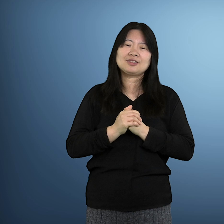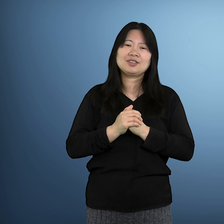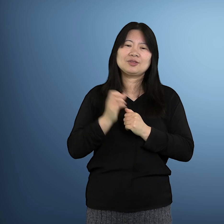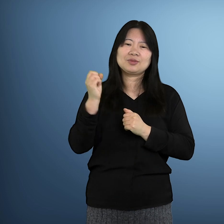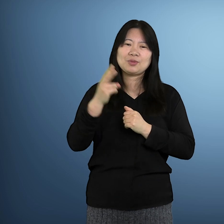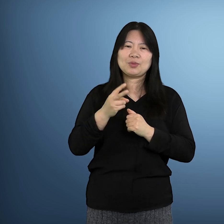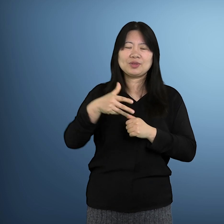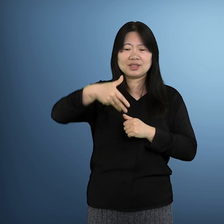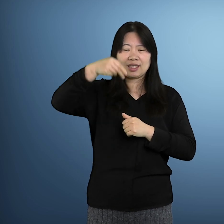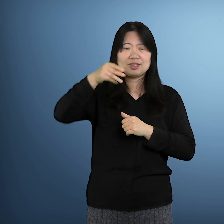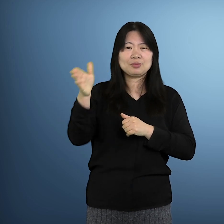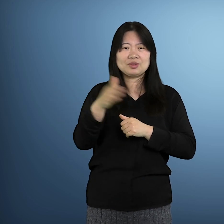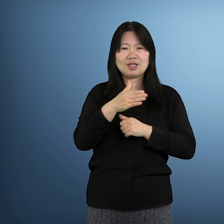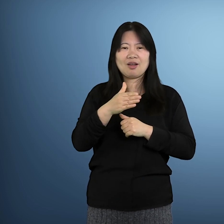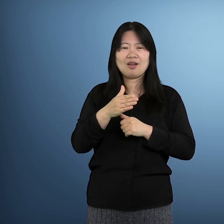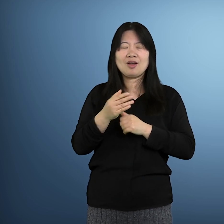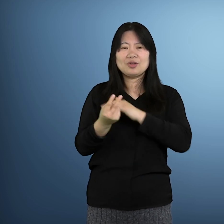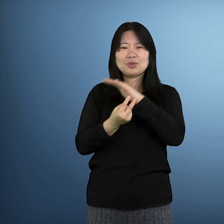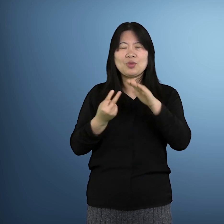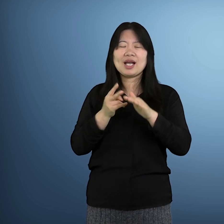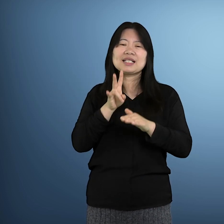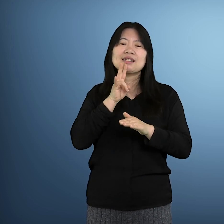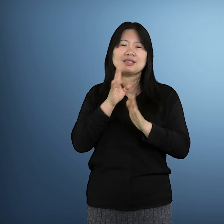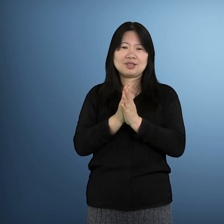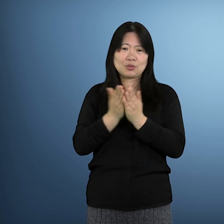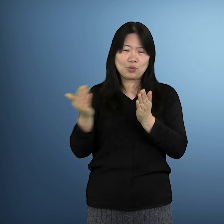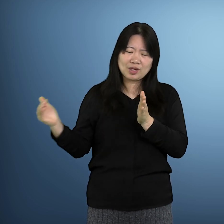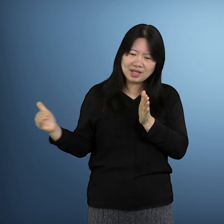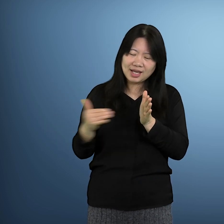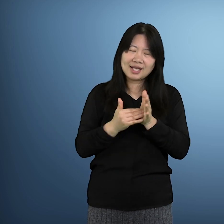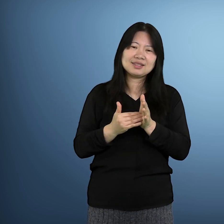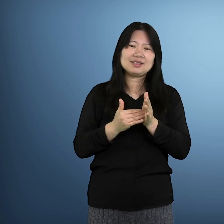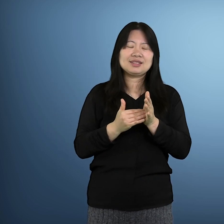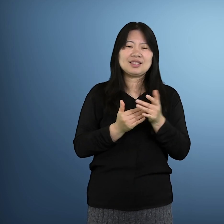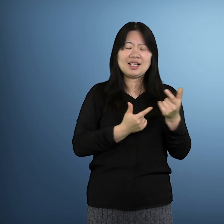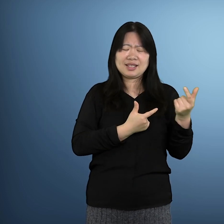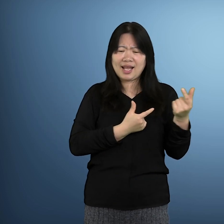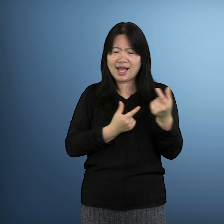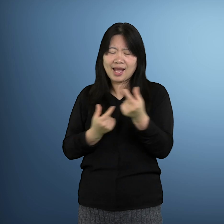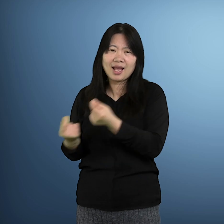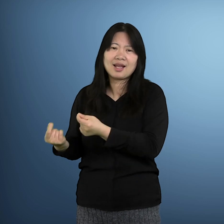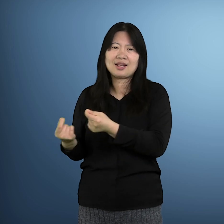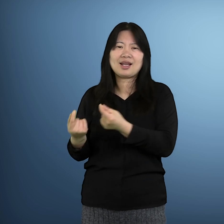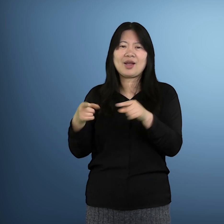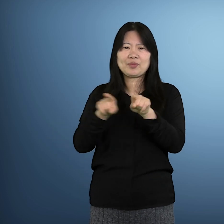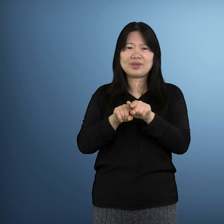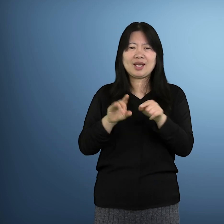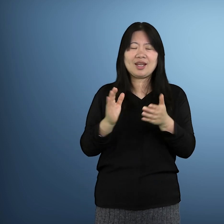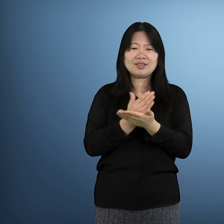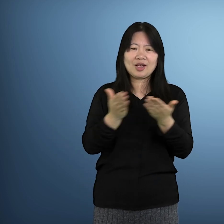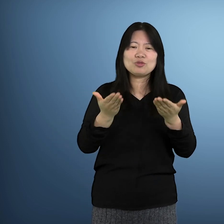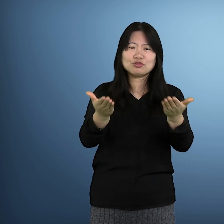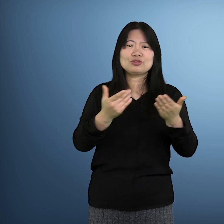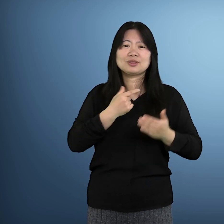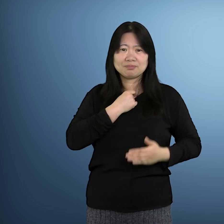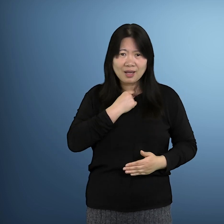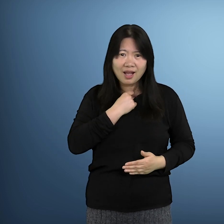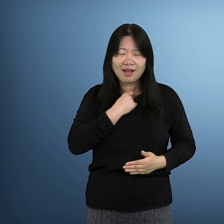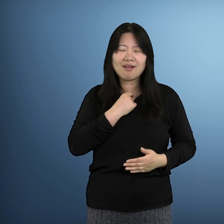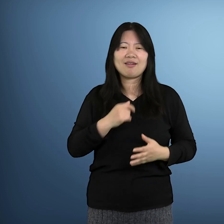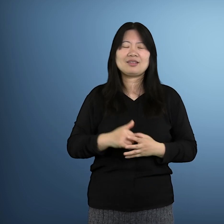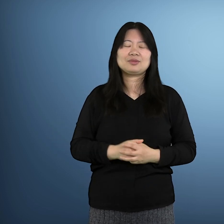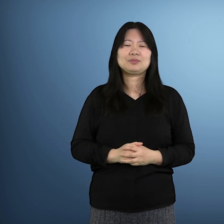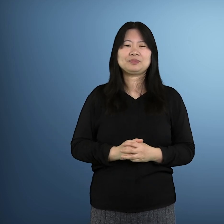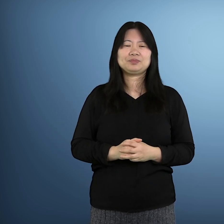그리고 창세기부터 계시록까지 정말 다 좀 함께 나누었으면 좋겠다는